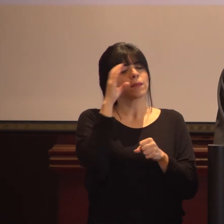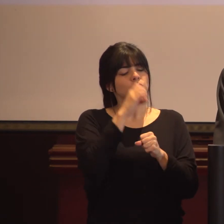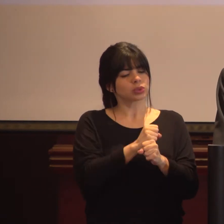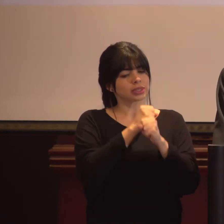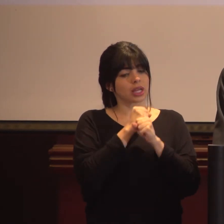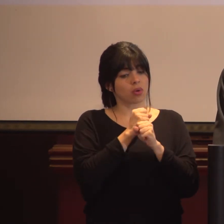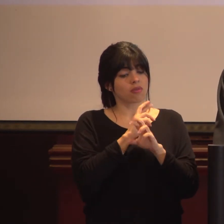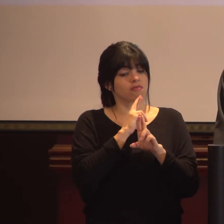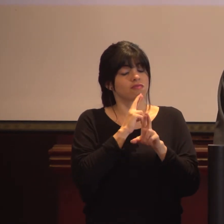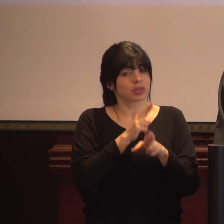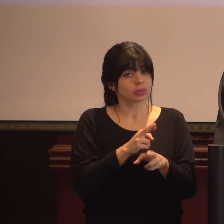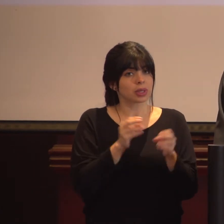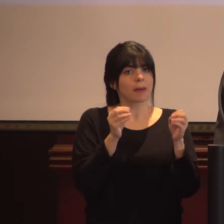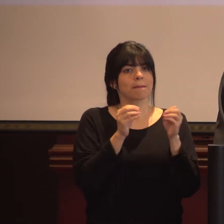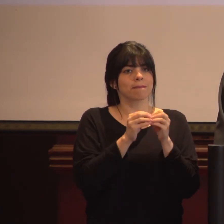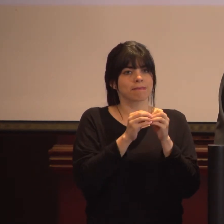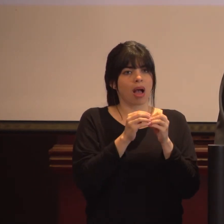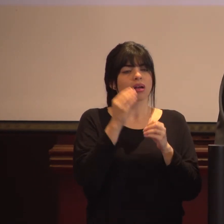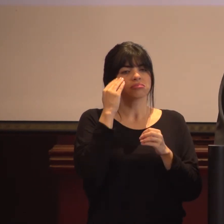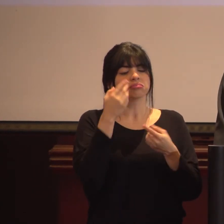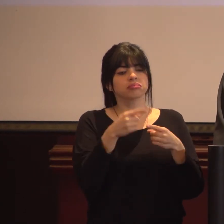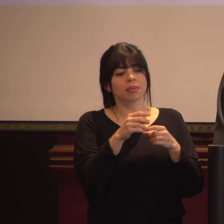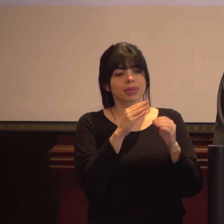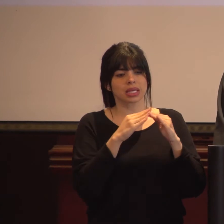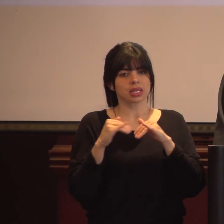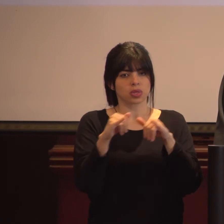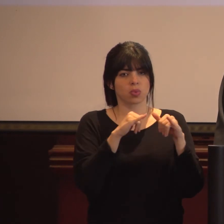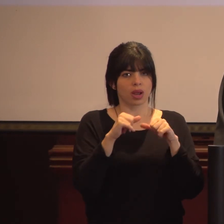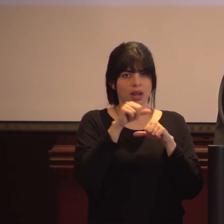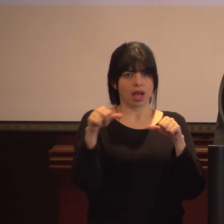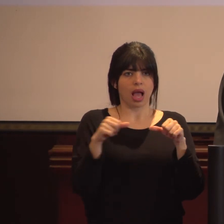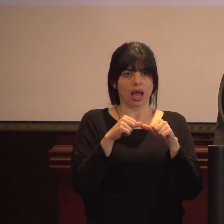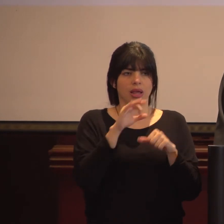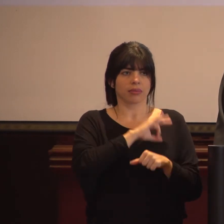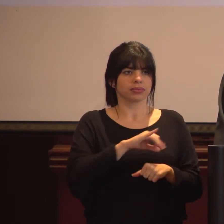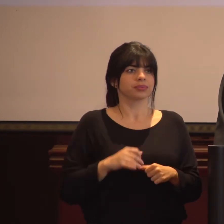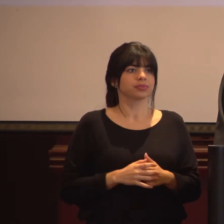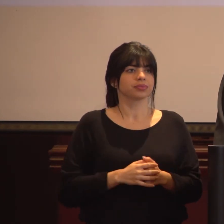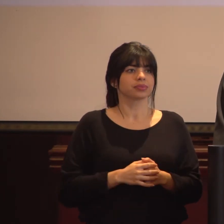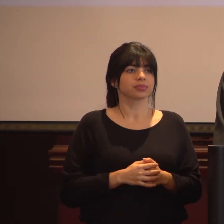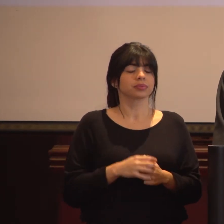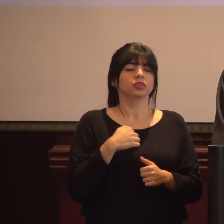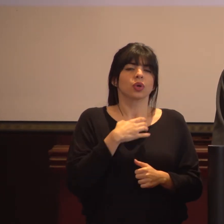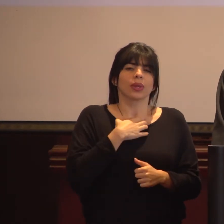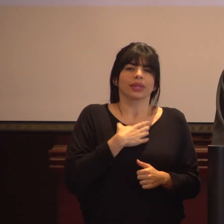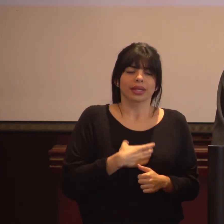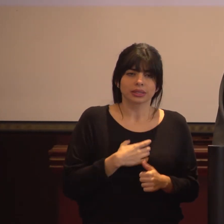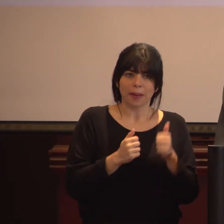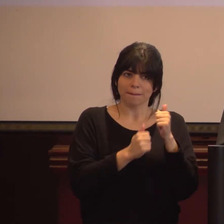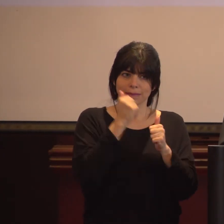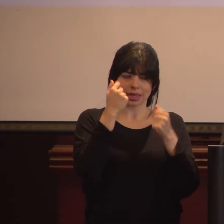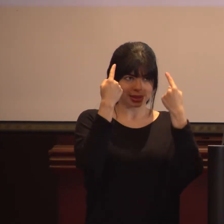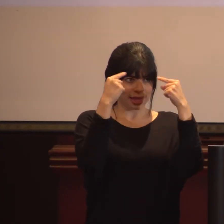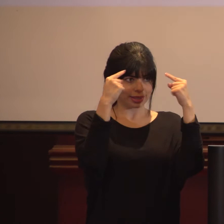las respuestas sean más predecibles y equitativas en la región le deseo el mayor de los